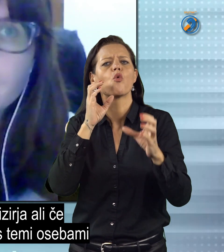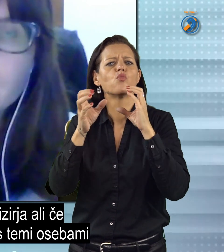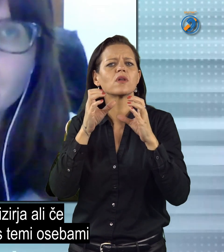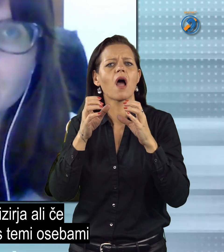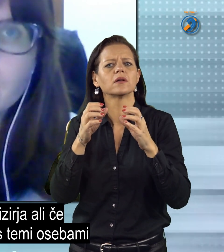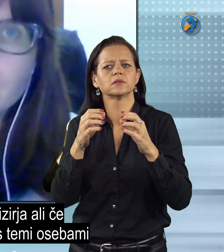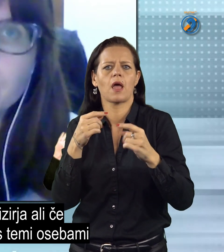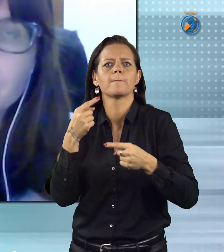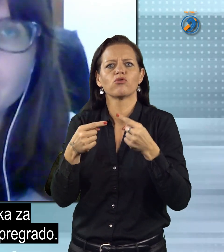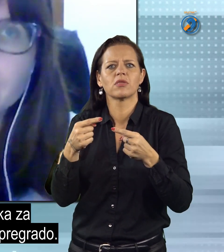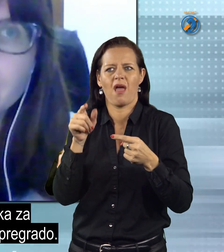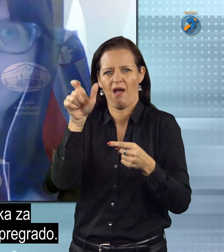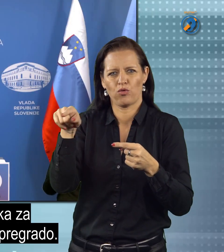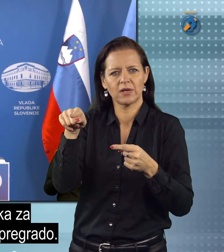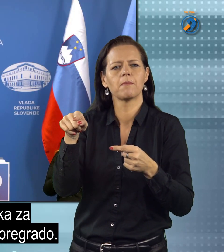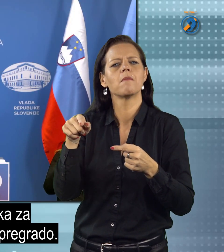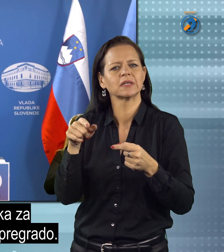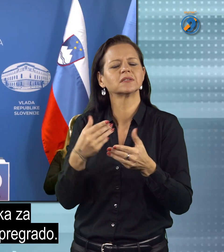za stekleno pregrado.